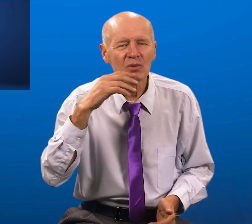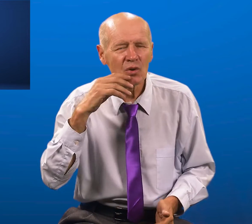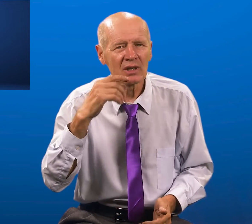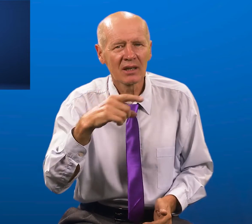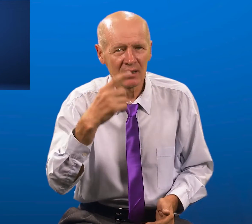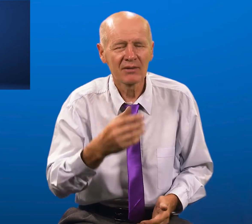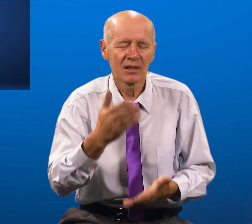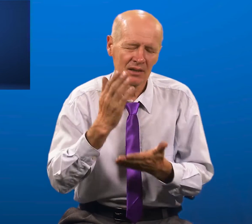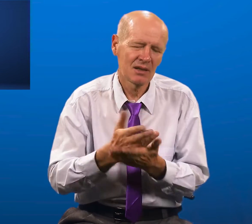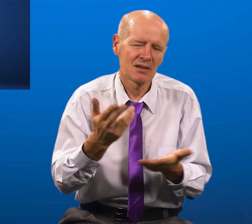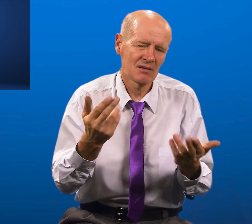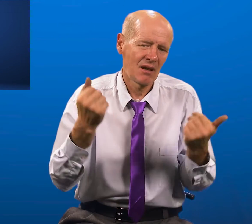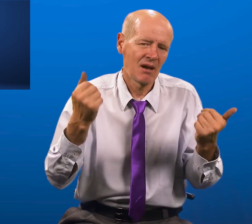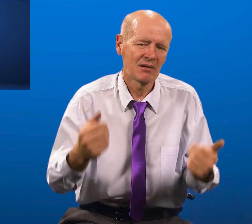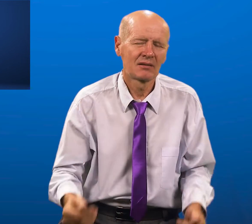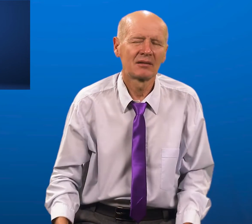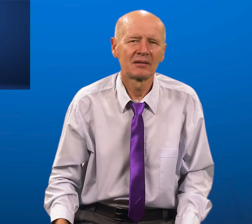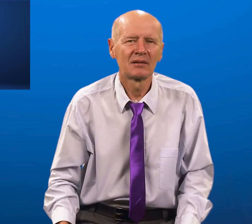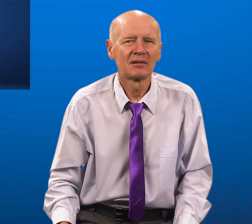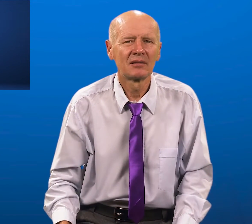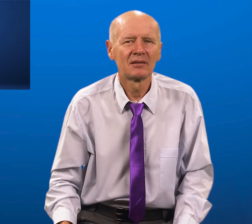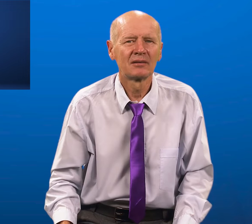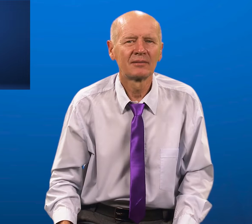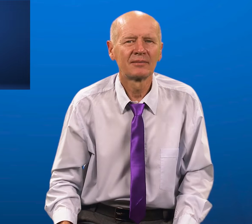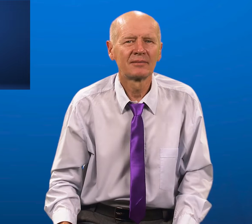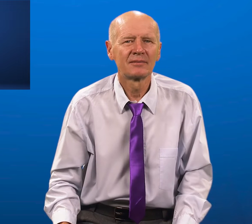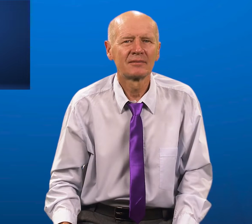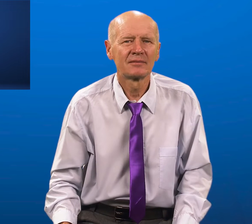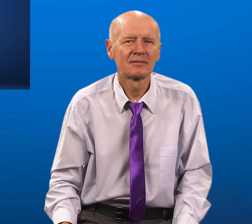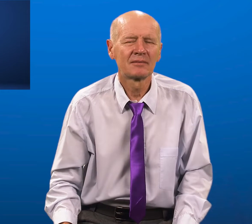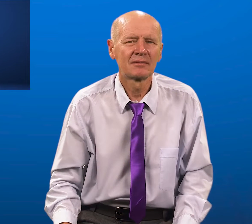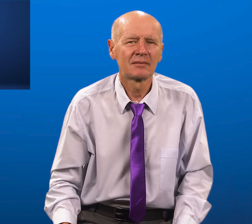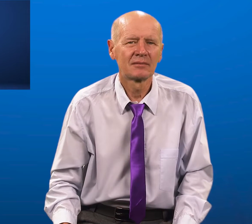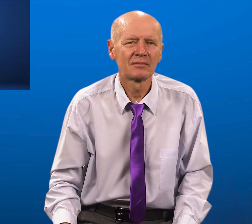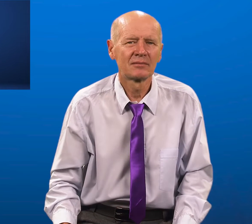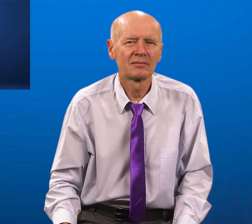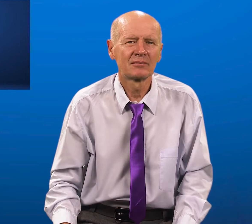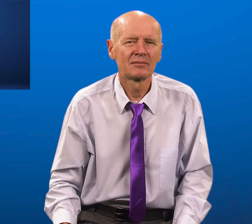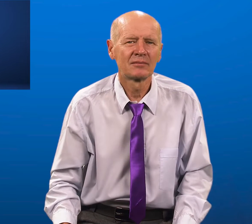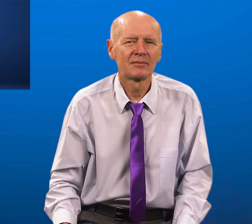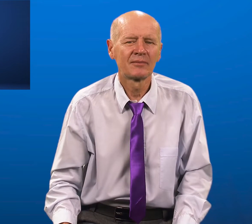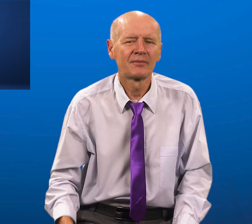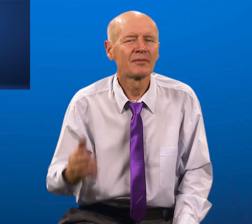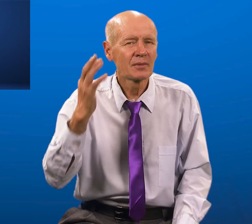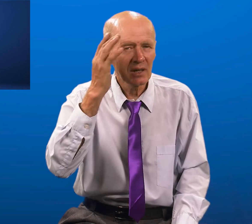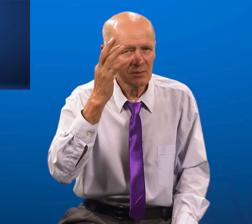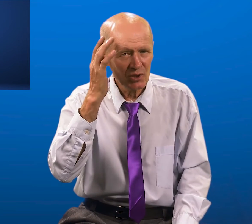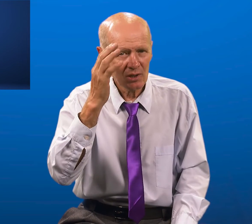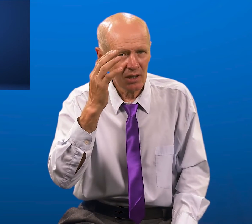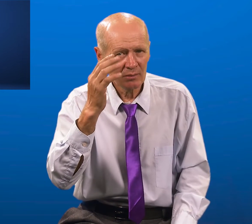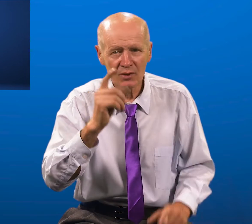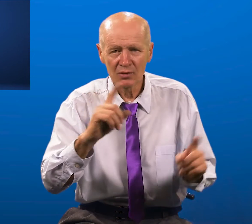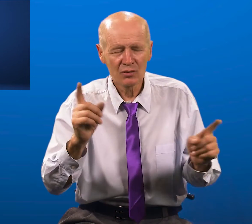оно присутствует. Но мне бы хотелось сегодня порассуждать о том, чтобы мы могли